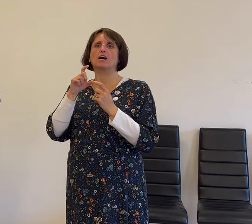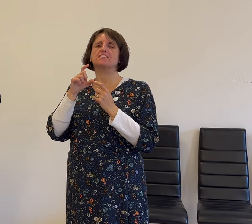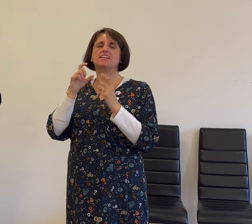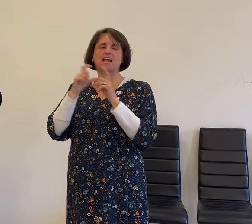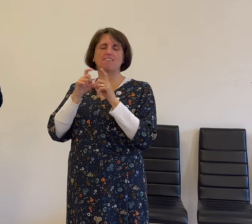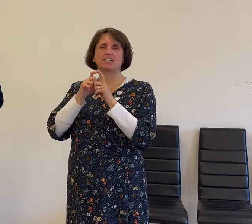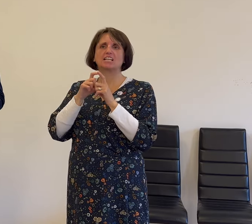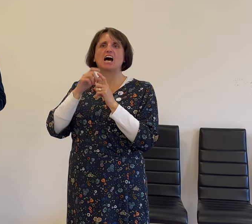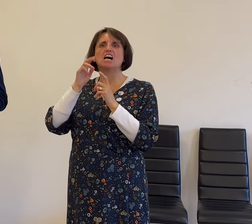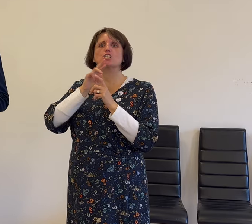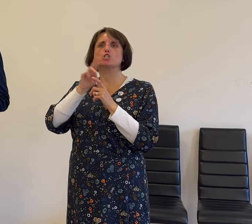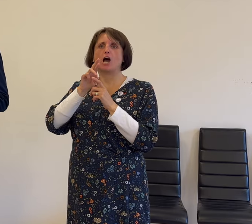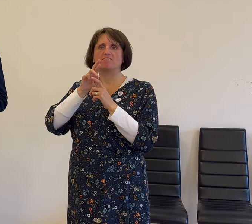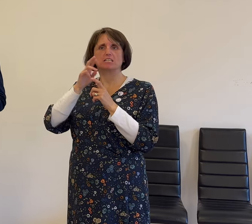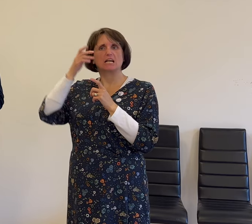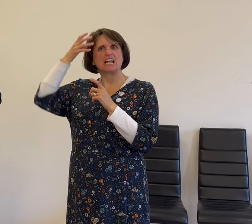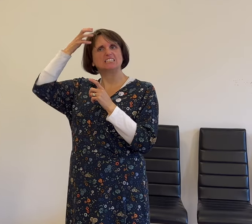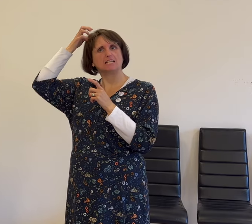Rezavý.